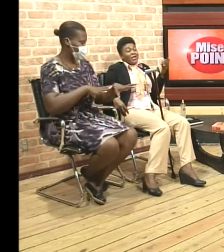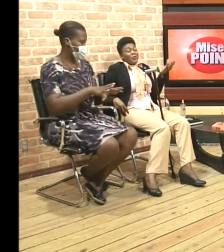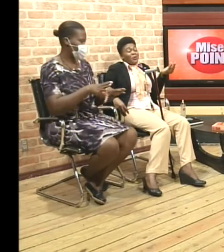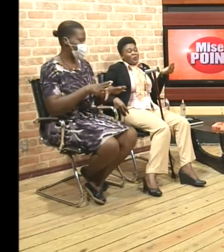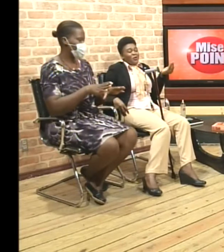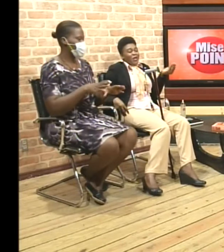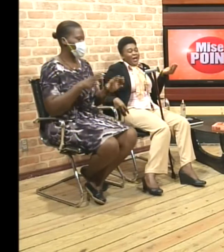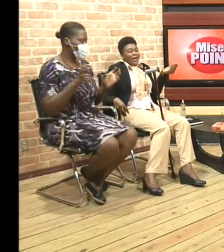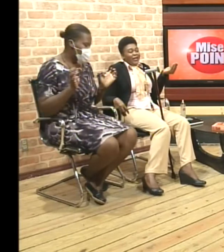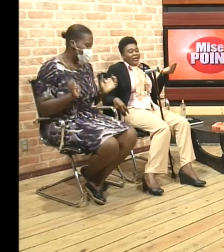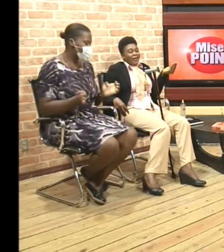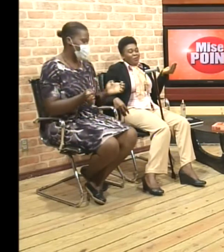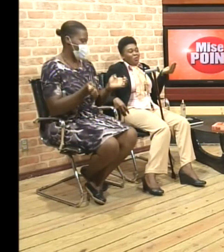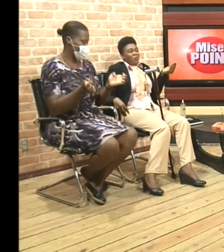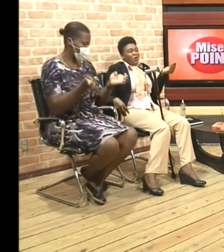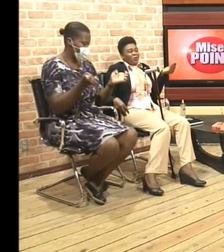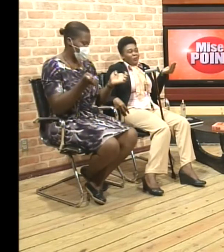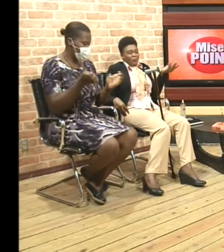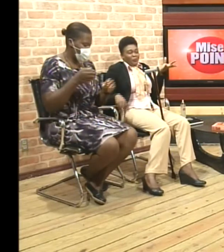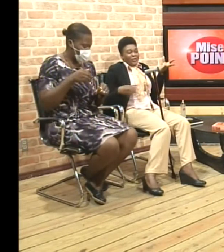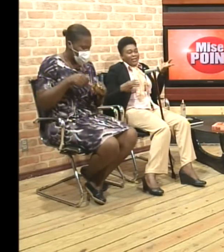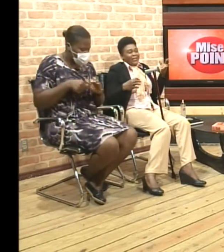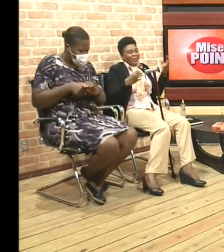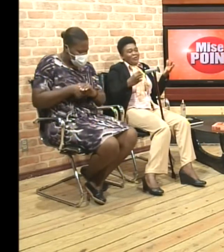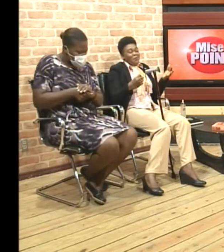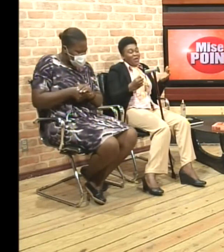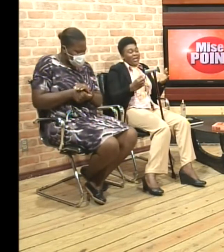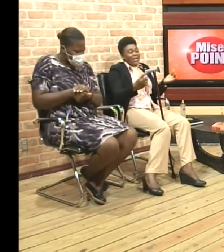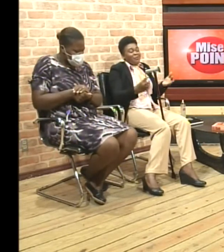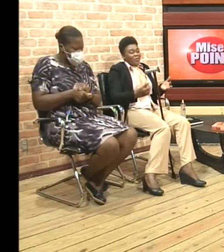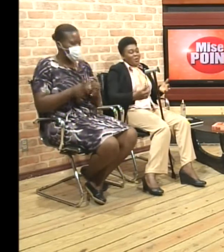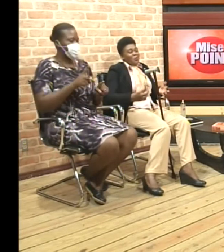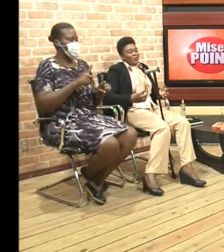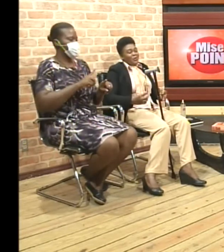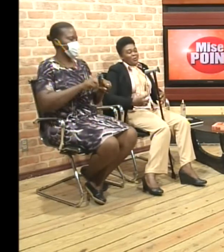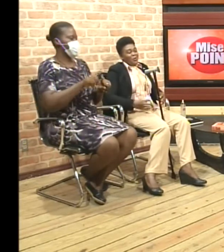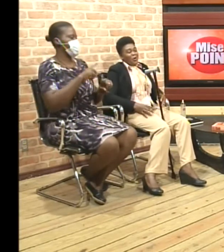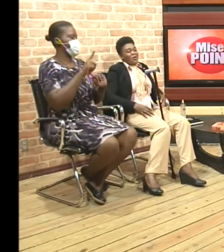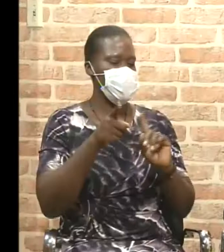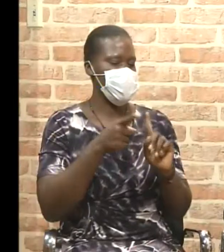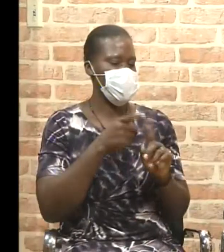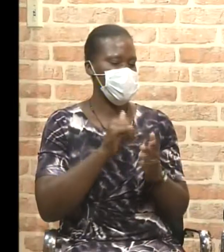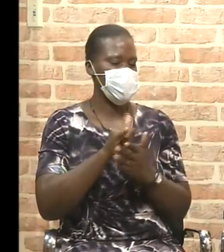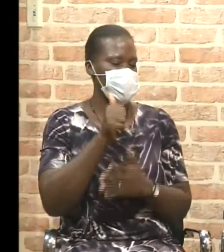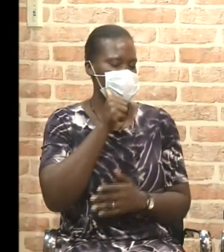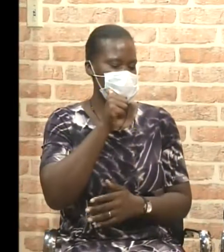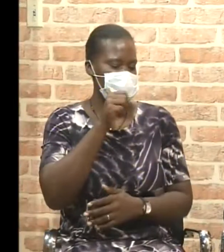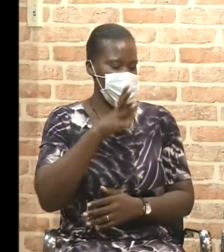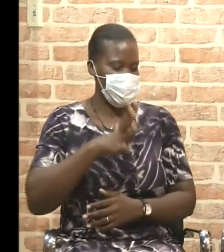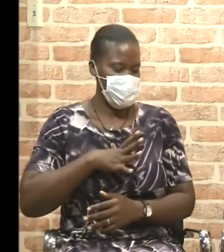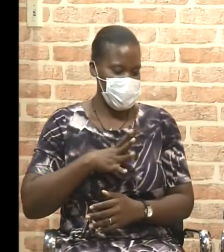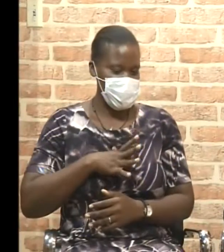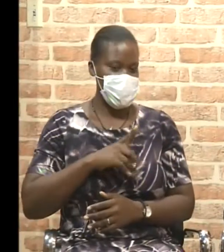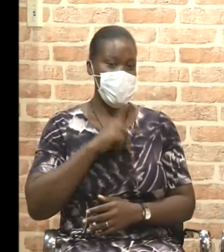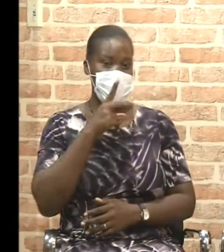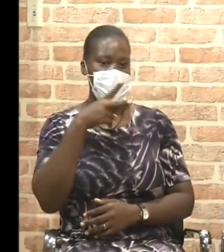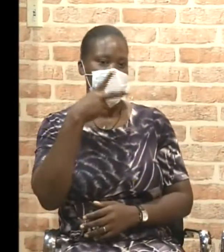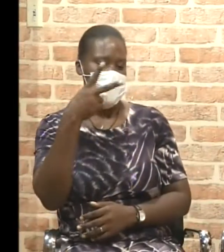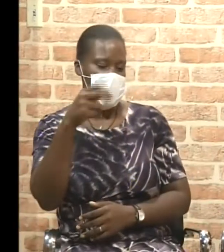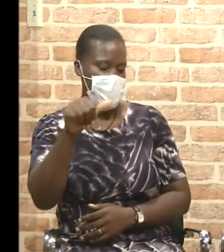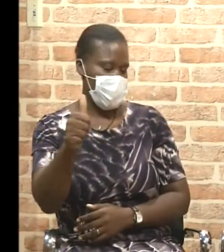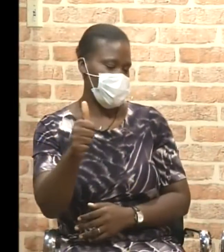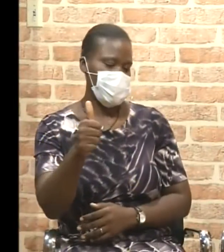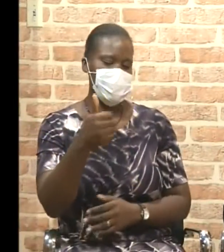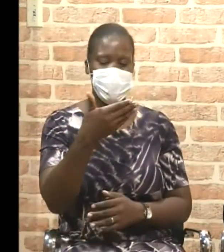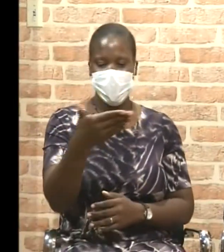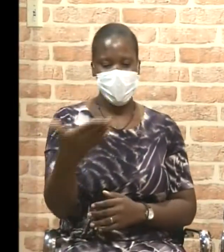J'ai foyer, c'est toujours dans la galerie, hein? Mais par contre, quand ces femmes qui arrivent dans la position, donc la réalité est tout autrement. Mais nous pas perdre